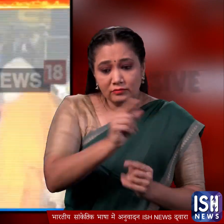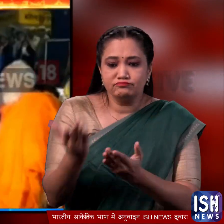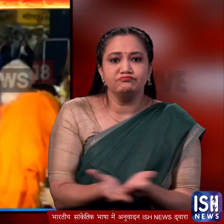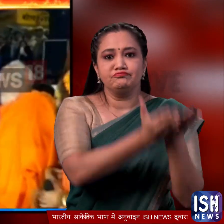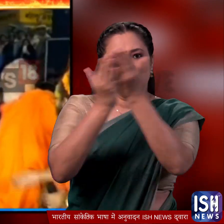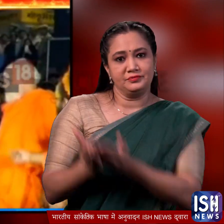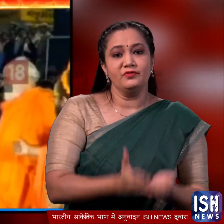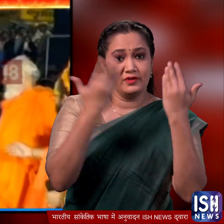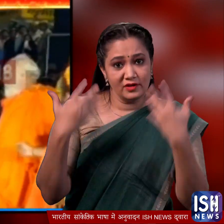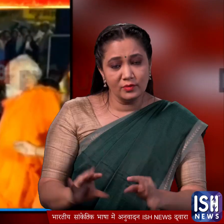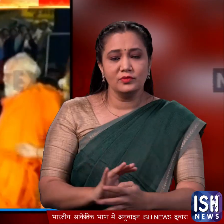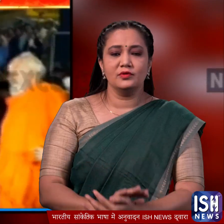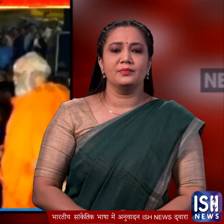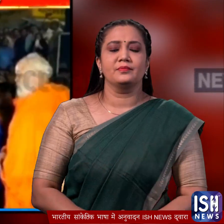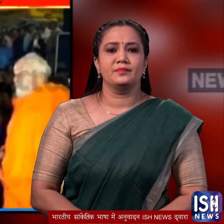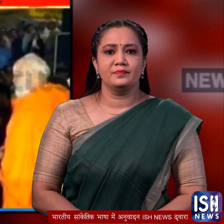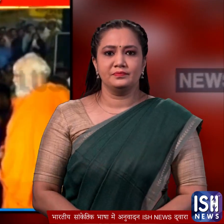थी।